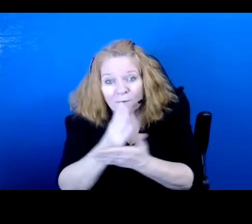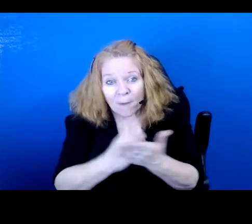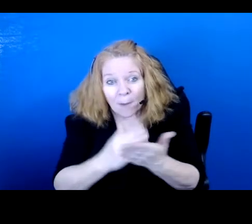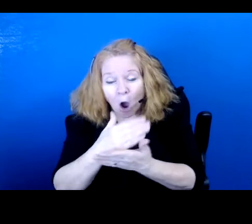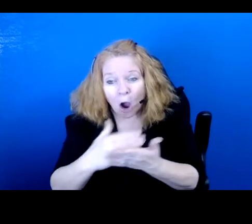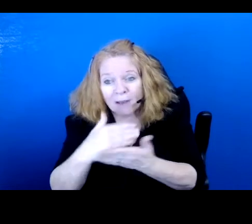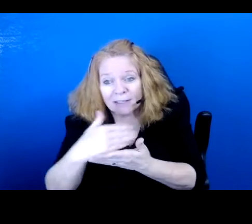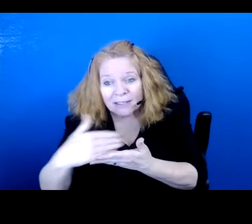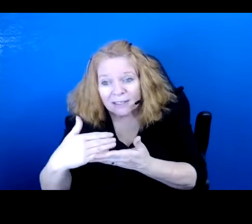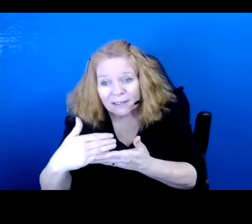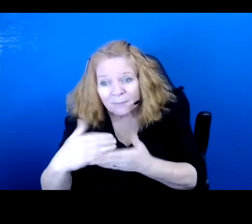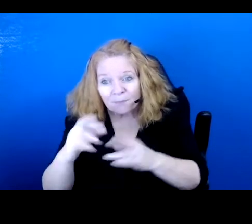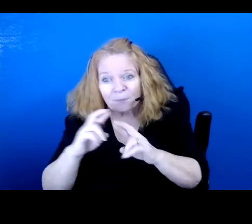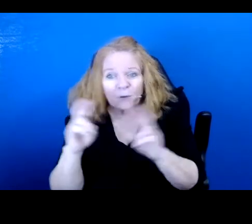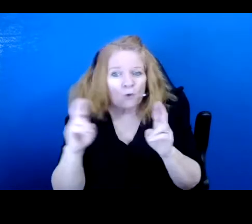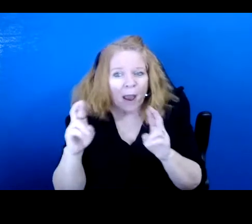ahora